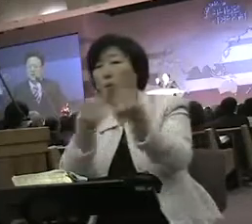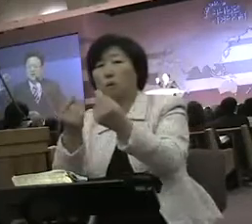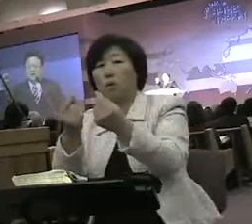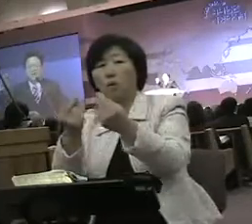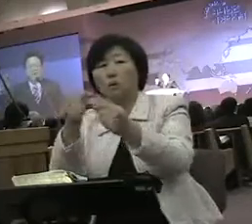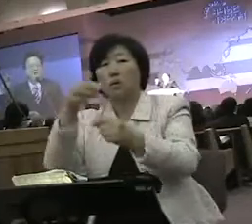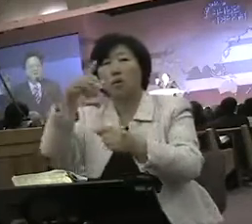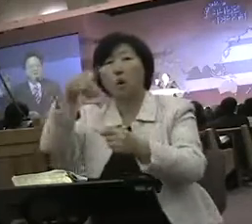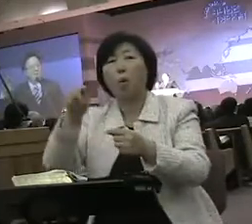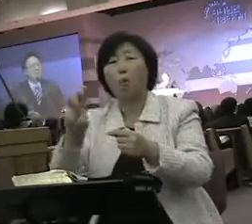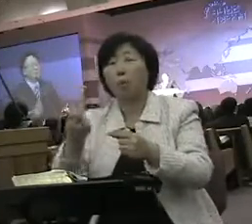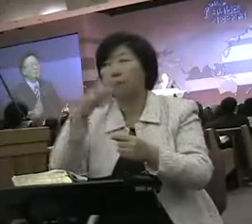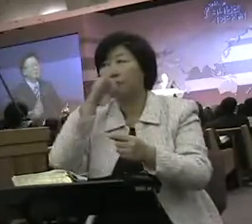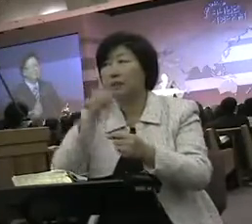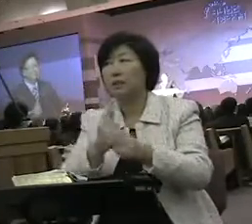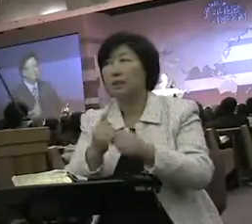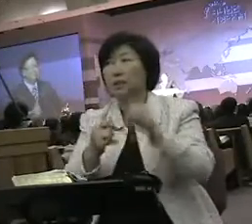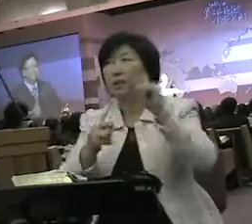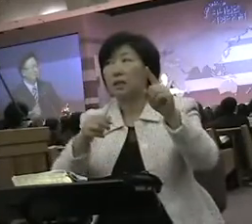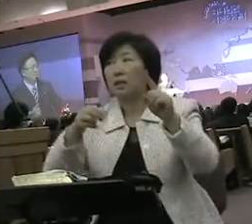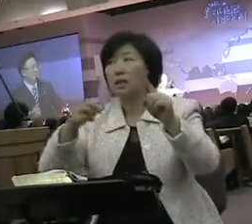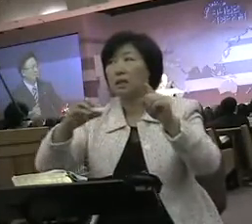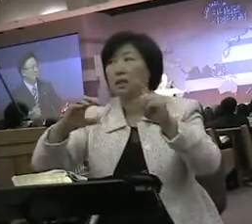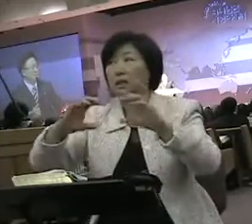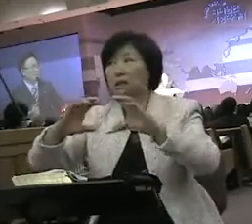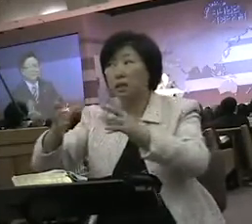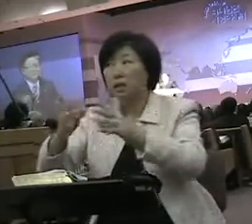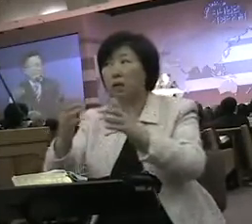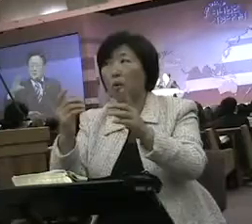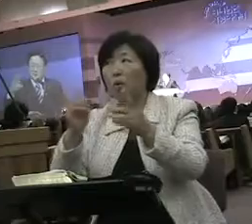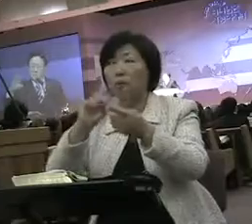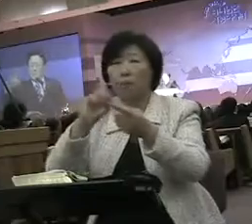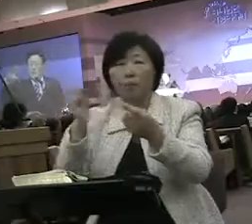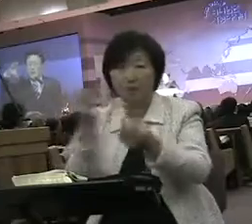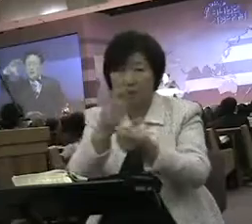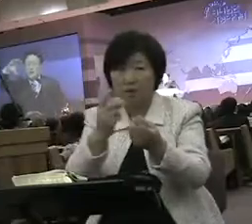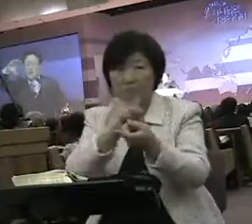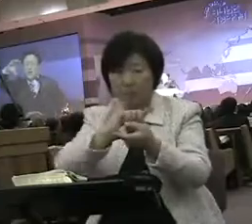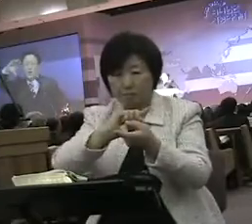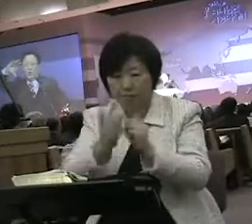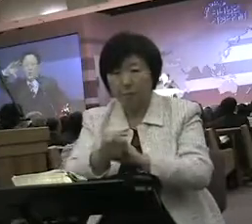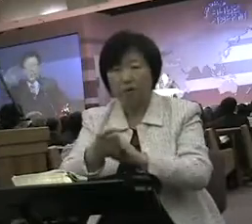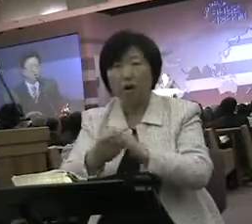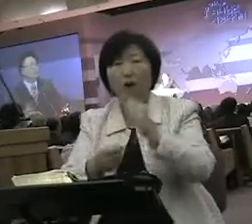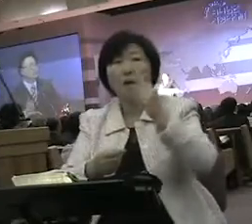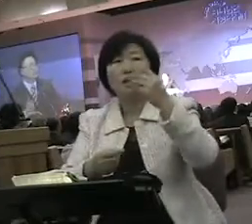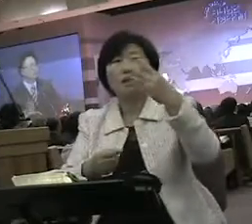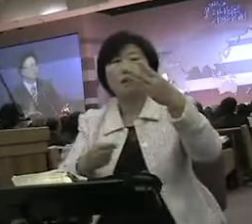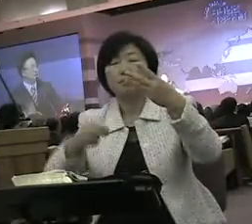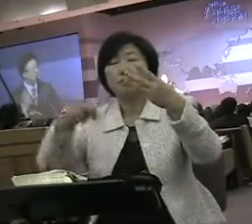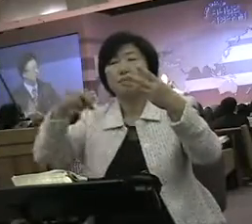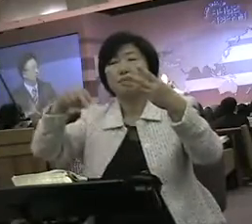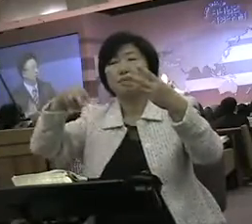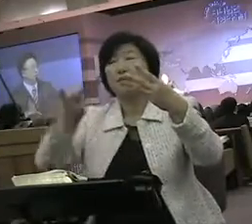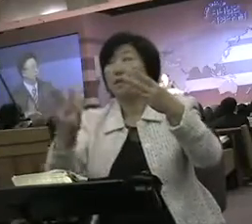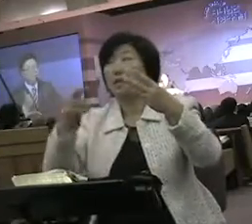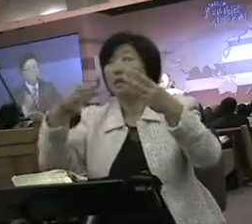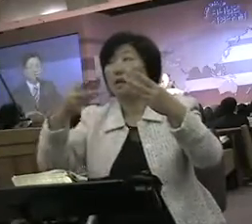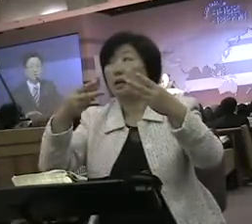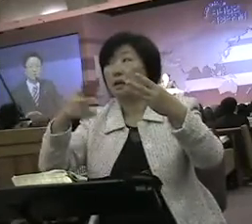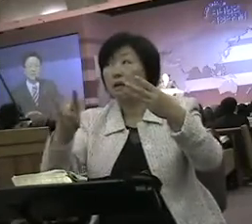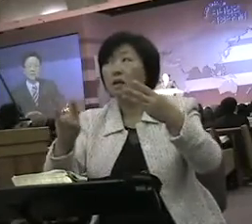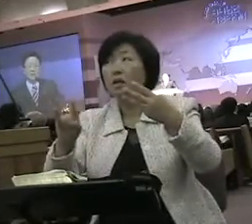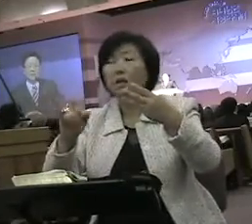3세대가 다시 1세대로 바뀌는 것입니다. 그런데 이 3세대가 1세대로 바뀌는 이